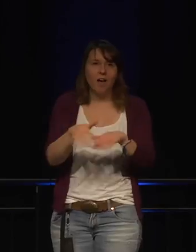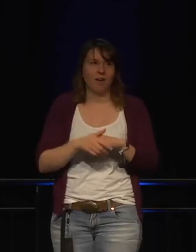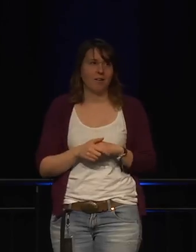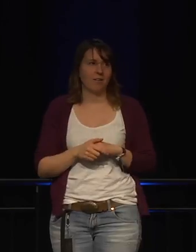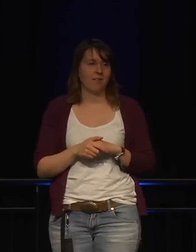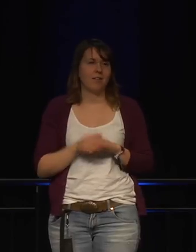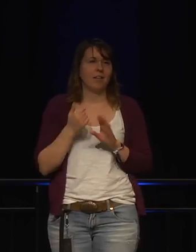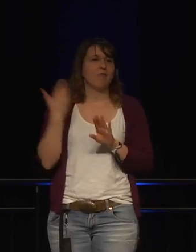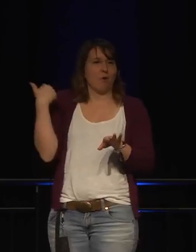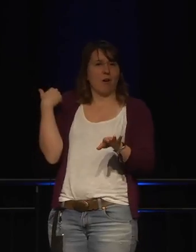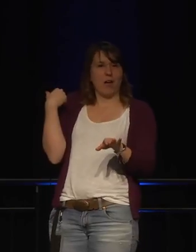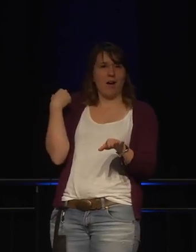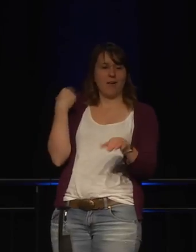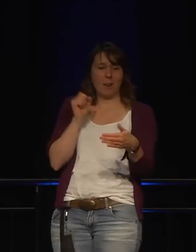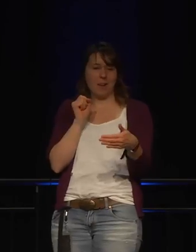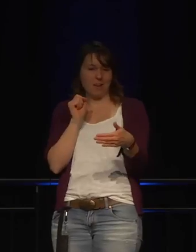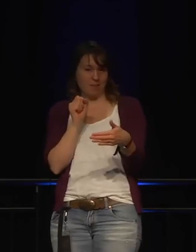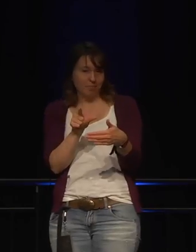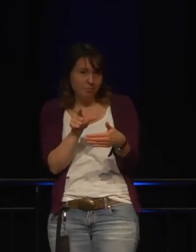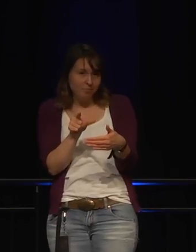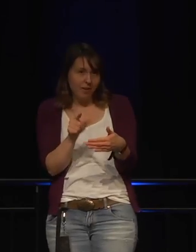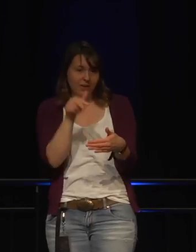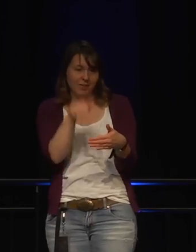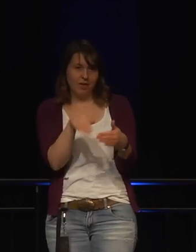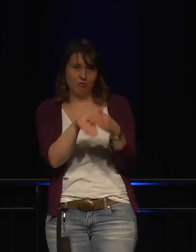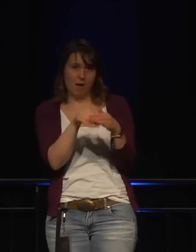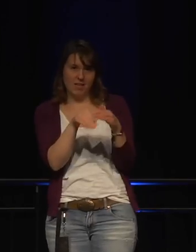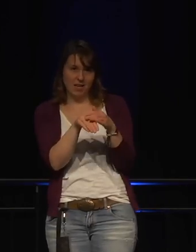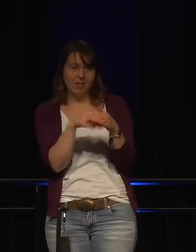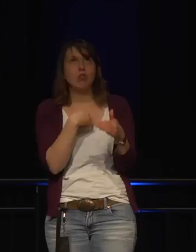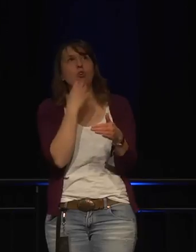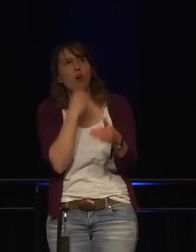No estoy segura de si es el mismo que grabé antes. Quizás